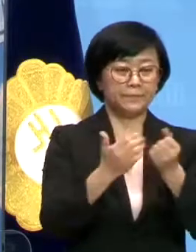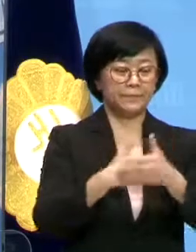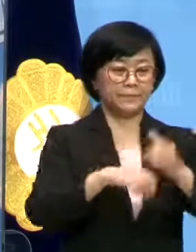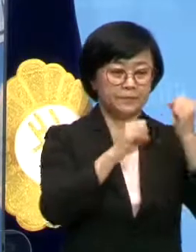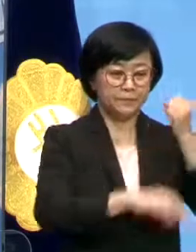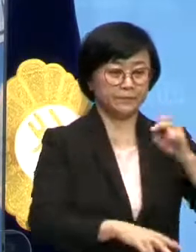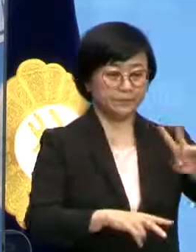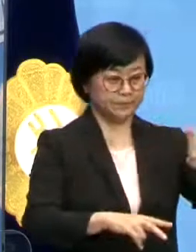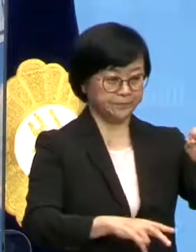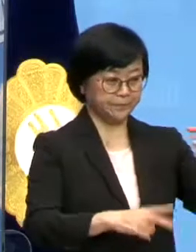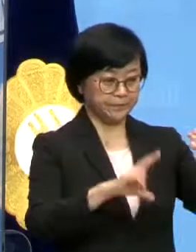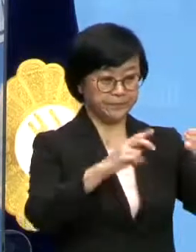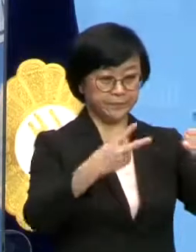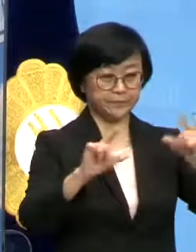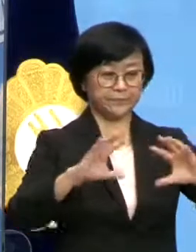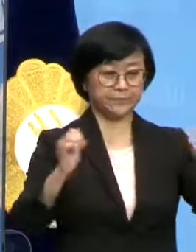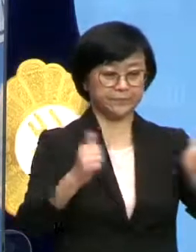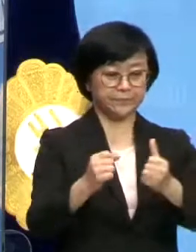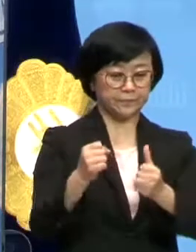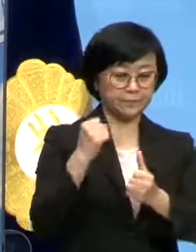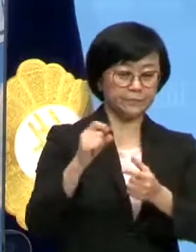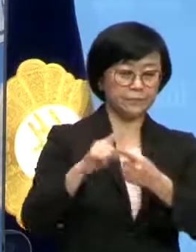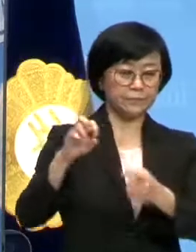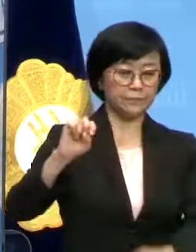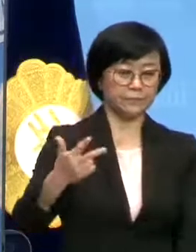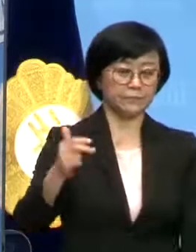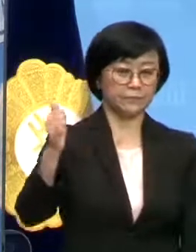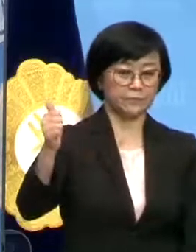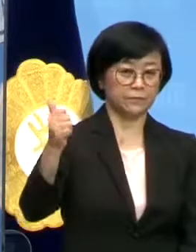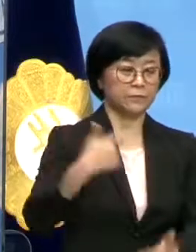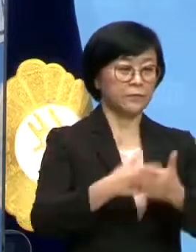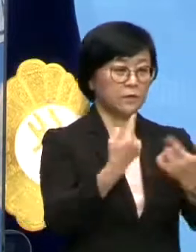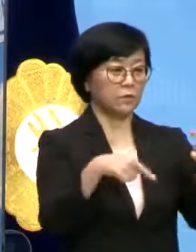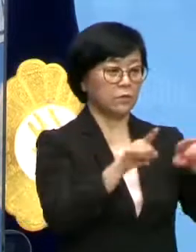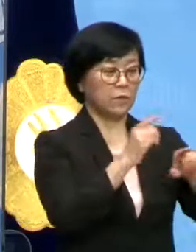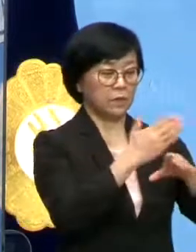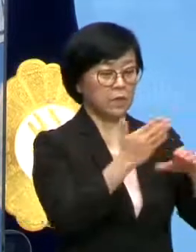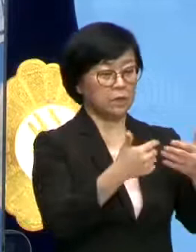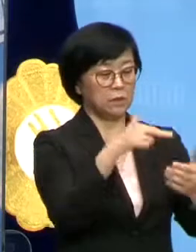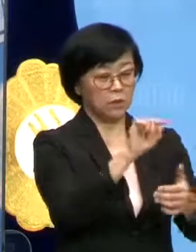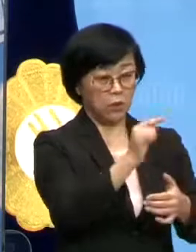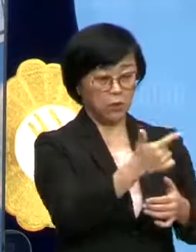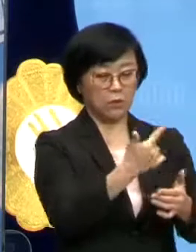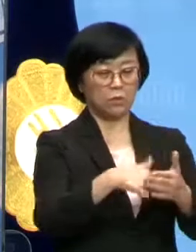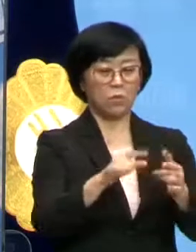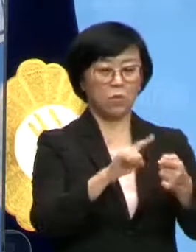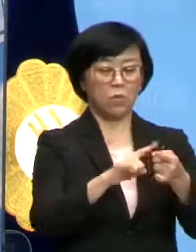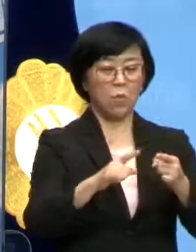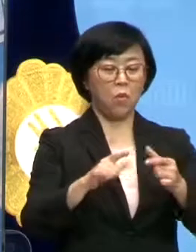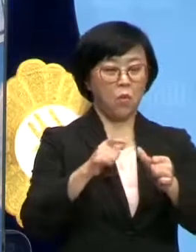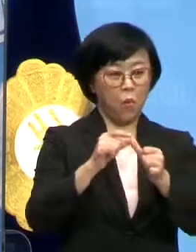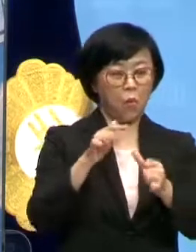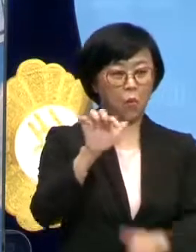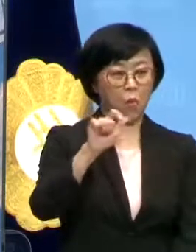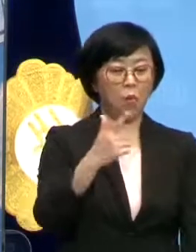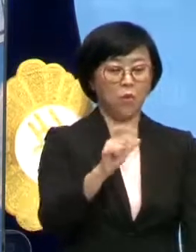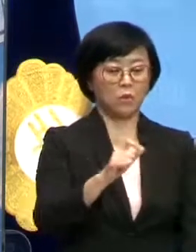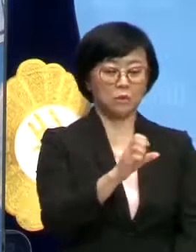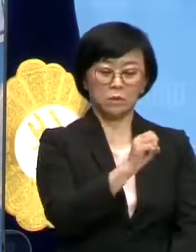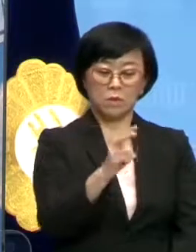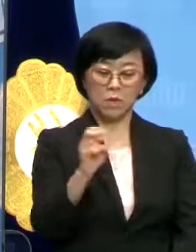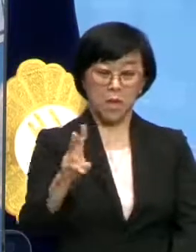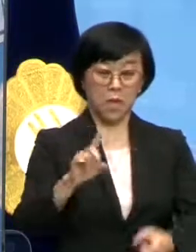금번 21대 국회에서 국민의 힘 윤창현 우근 더불어 민주당 전 재수 분 와 고용 진 의원 등 여야